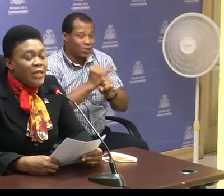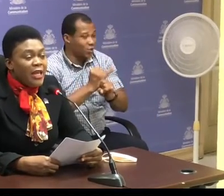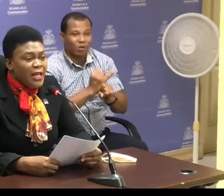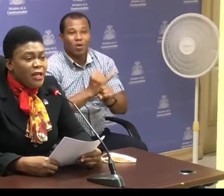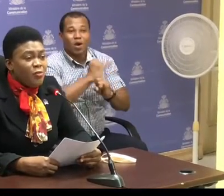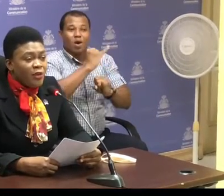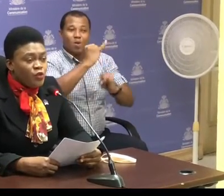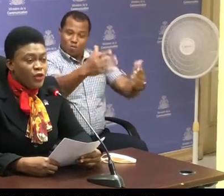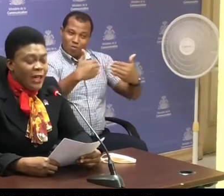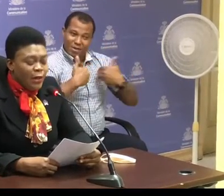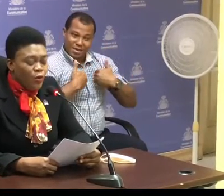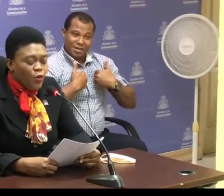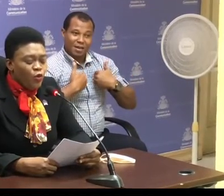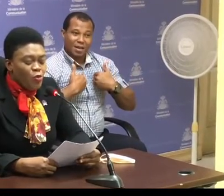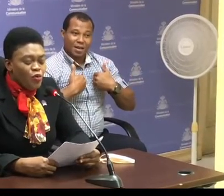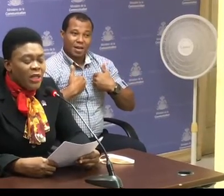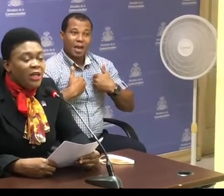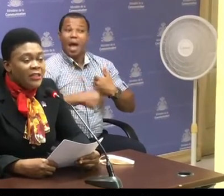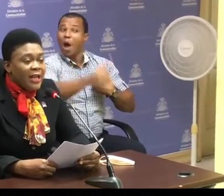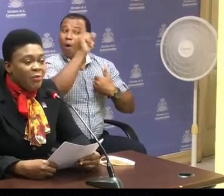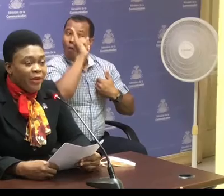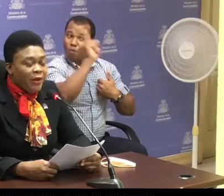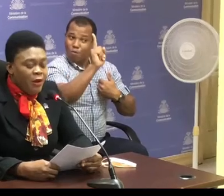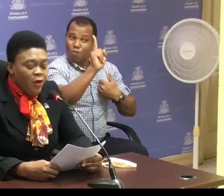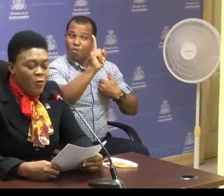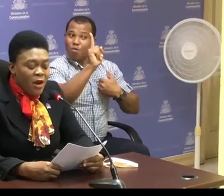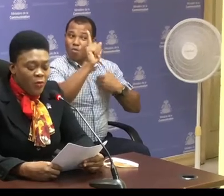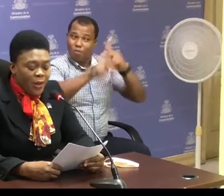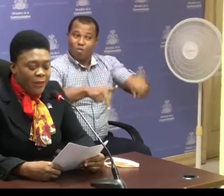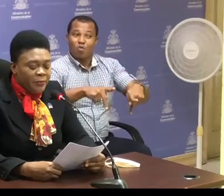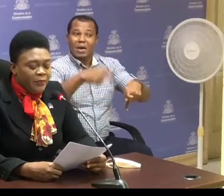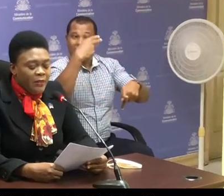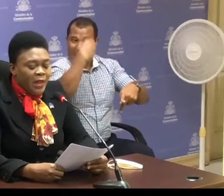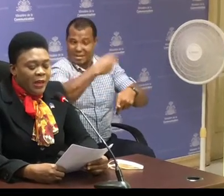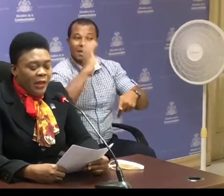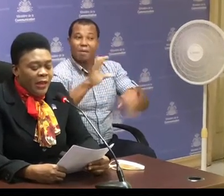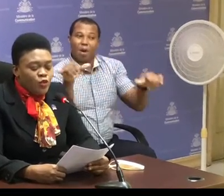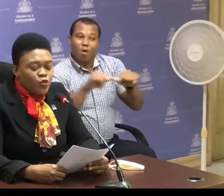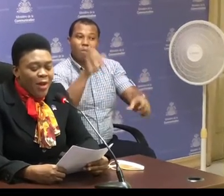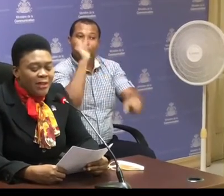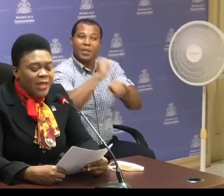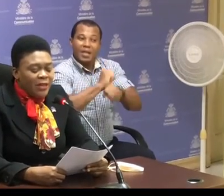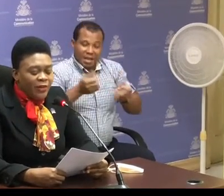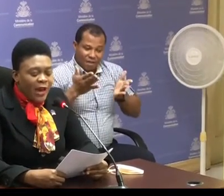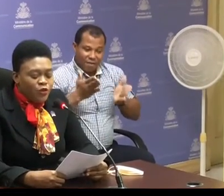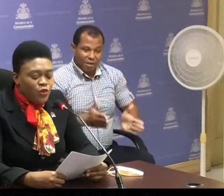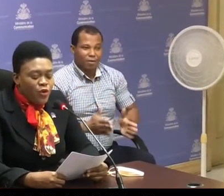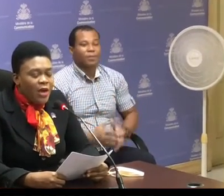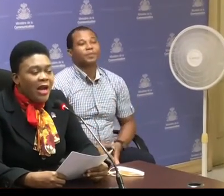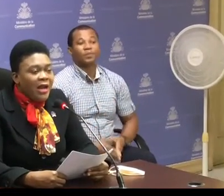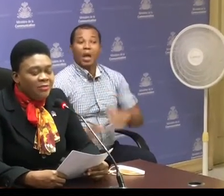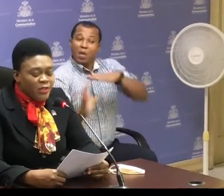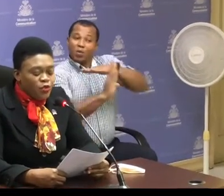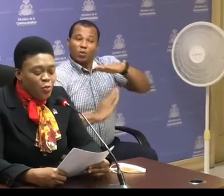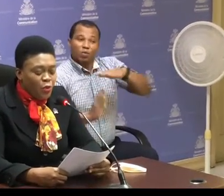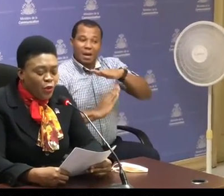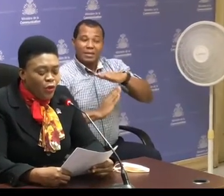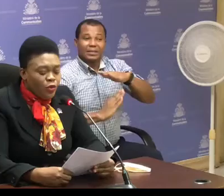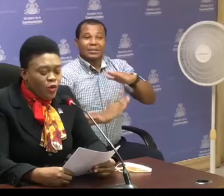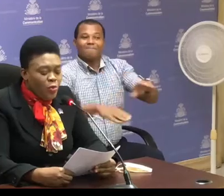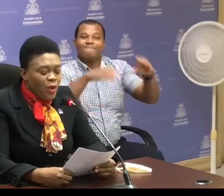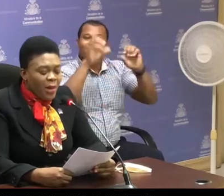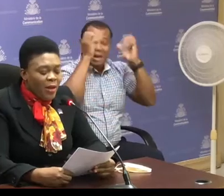les gagner dans le personnel lié de monde qui handicapé comme employé. Et sous base qualification et aptitude